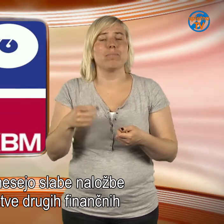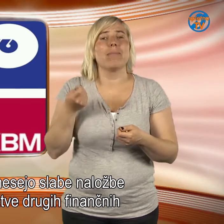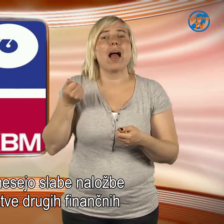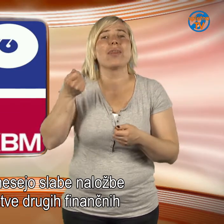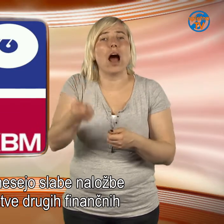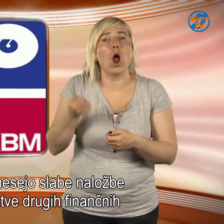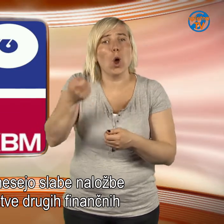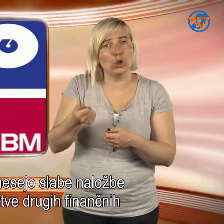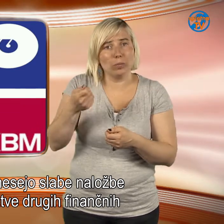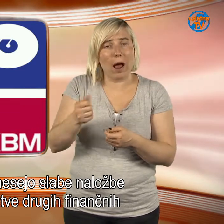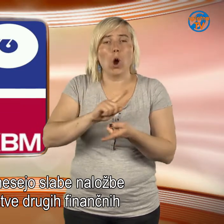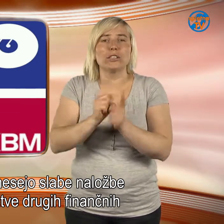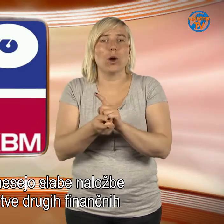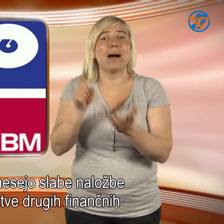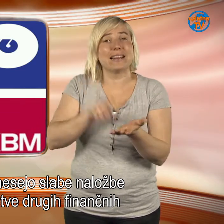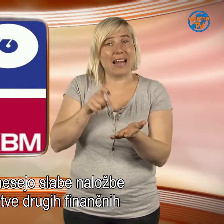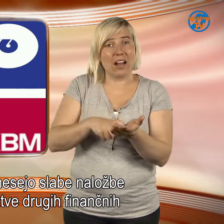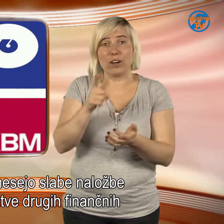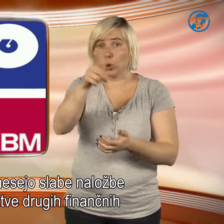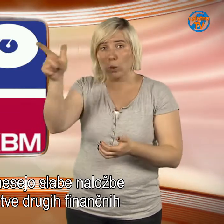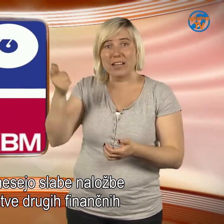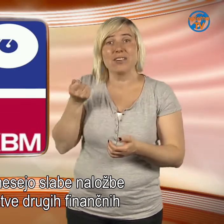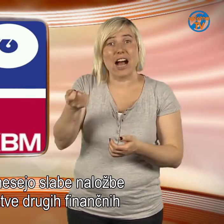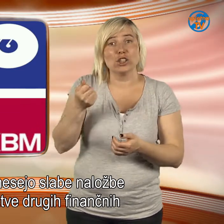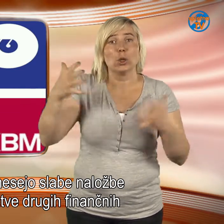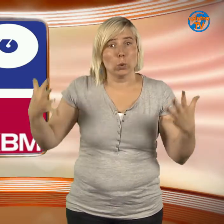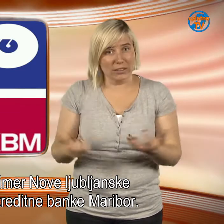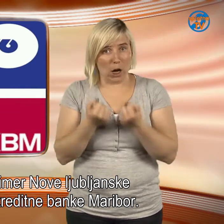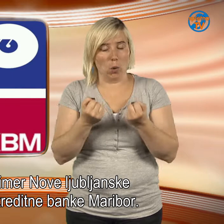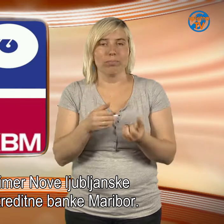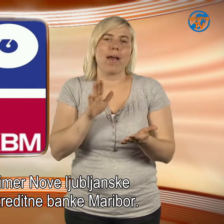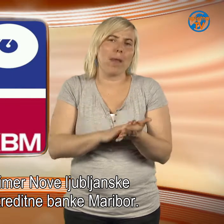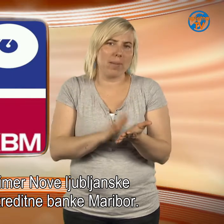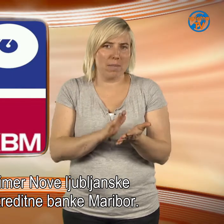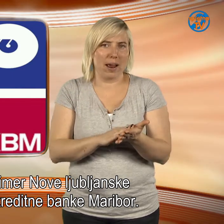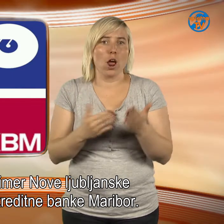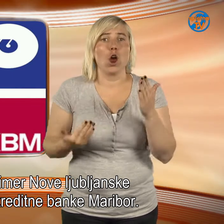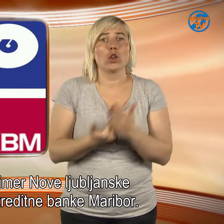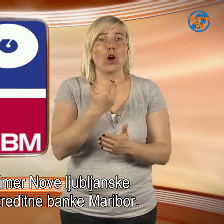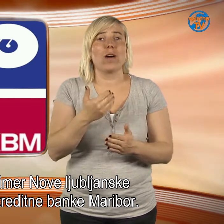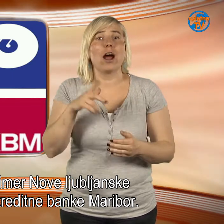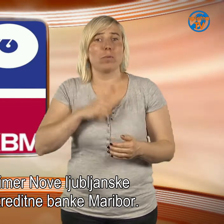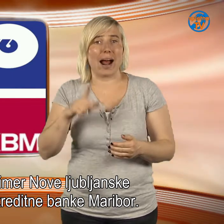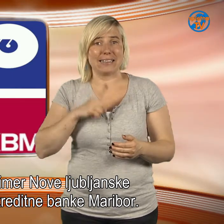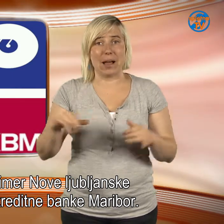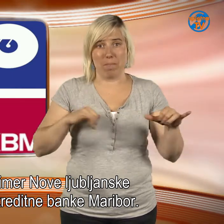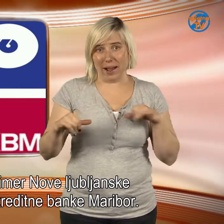drugih finančnih ustanov, na primer Nove Ljubljanske banke in Nove Kreditne banke Maribor.